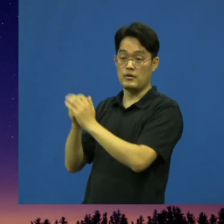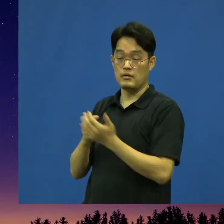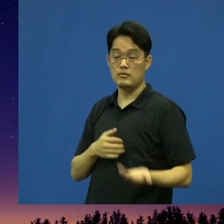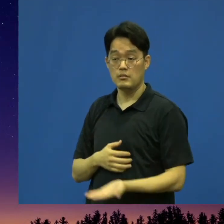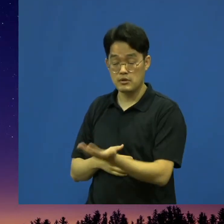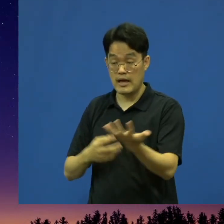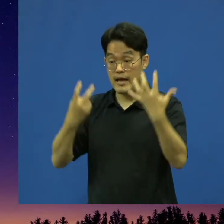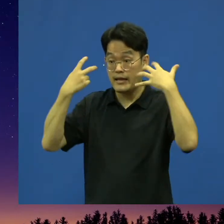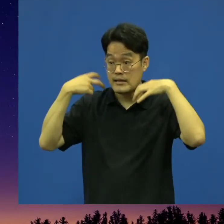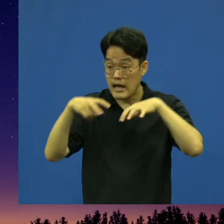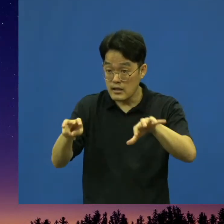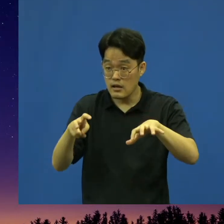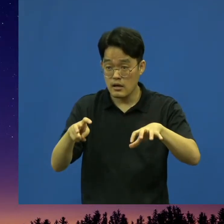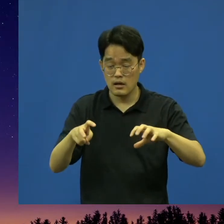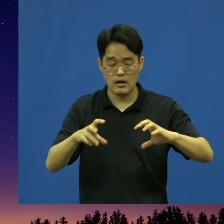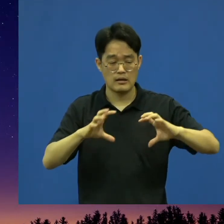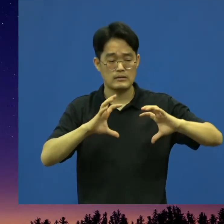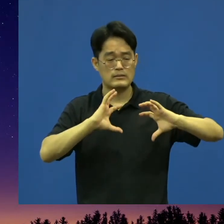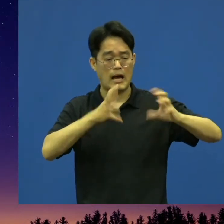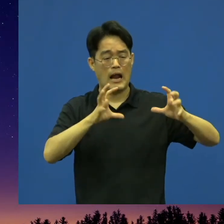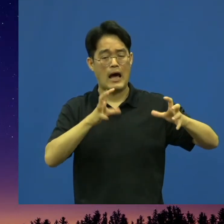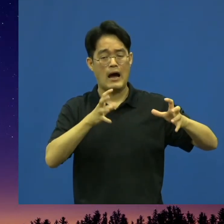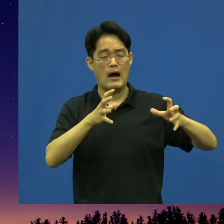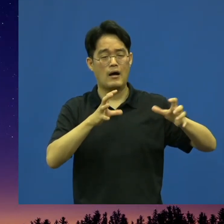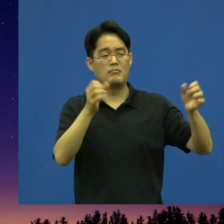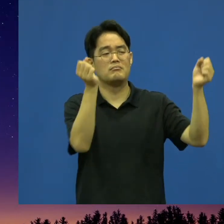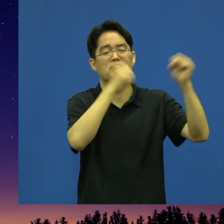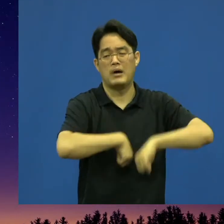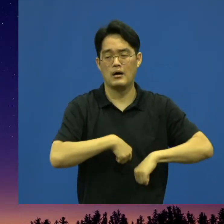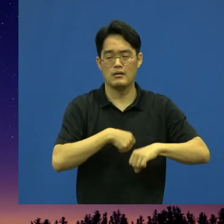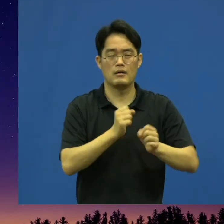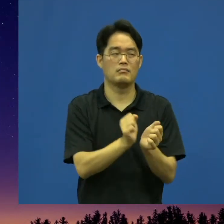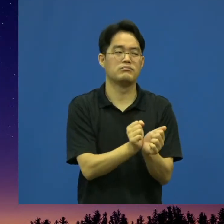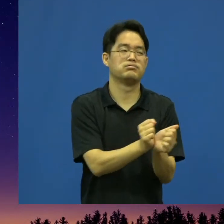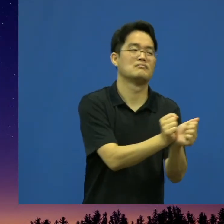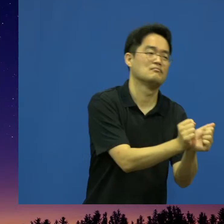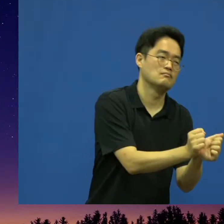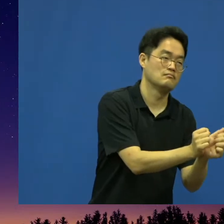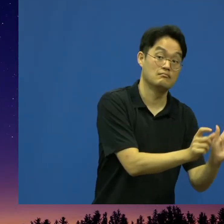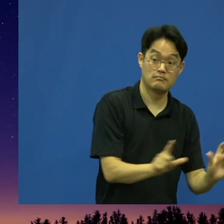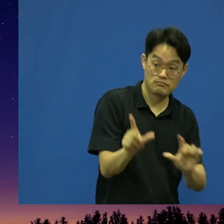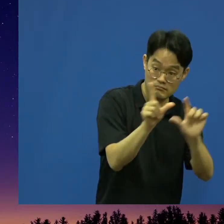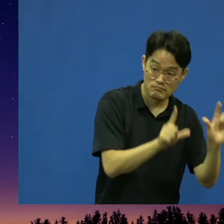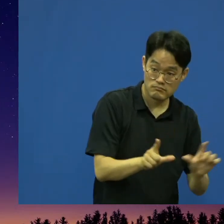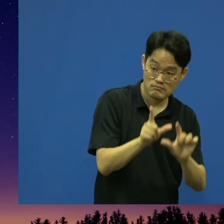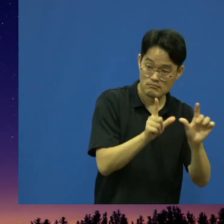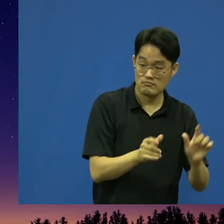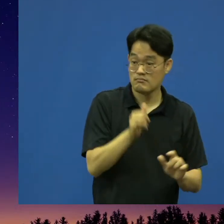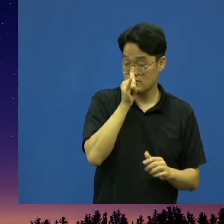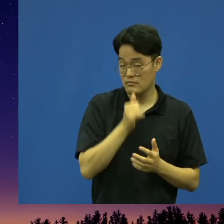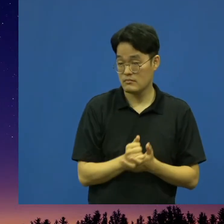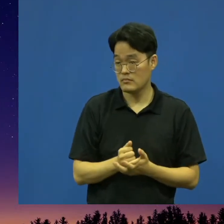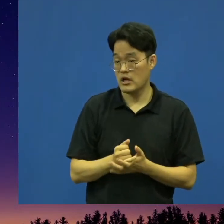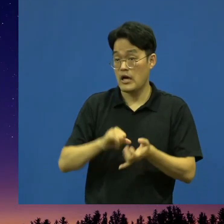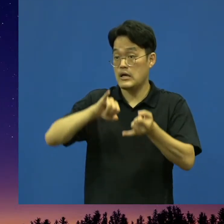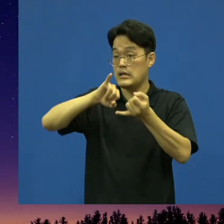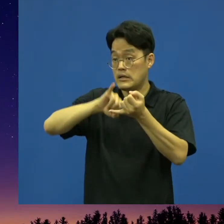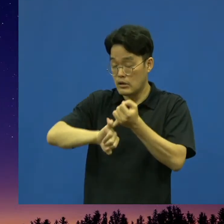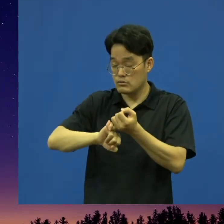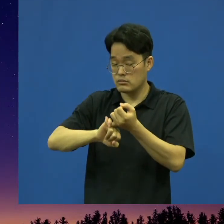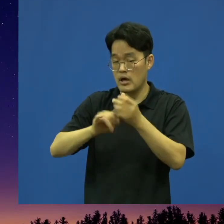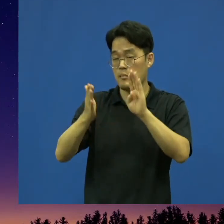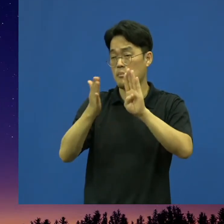어떻게 약속의 백성이 그 하나님의 축복의 땅인 유대 땅을